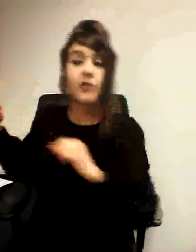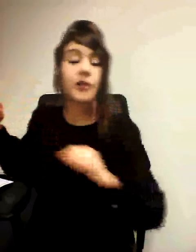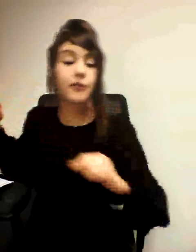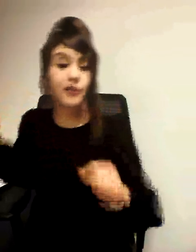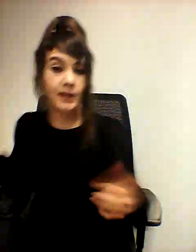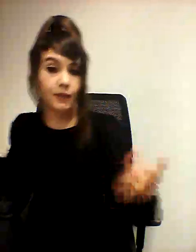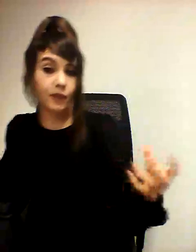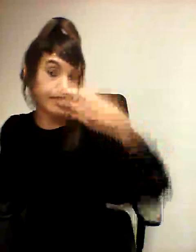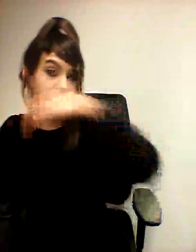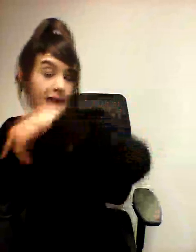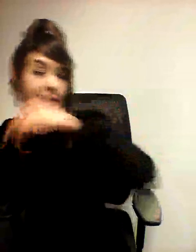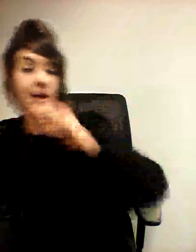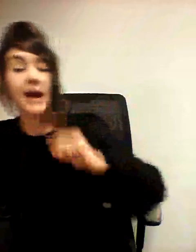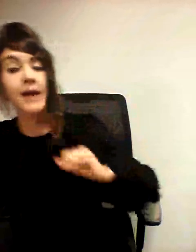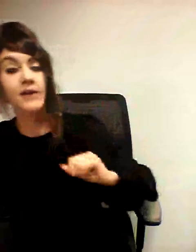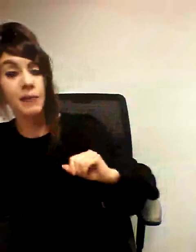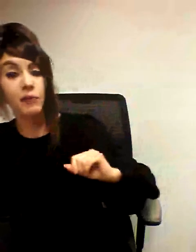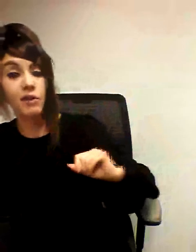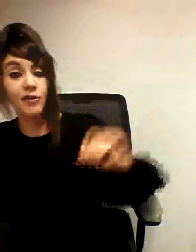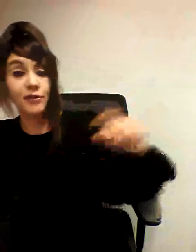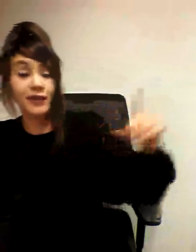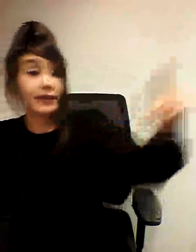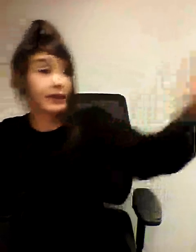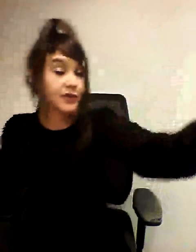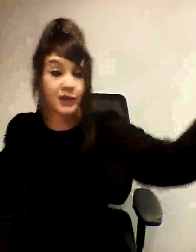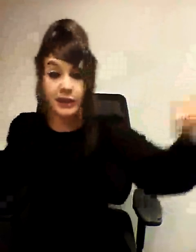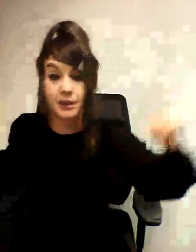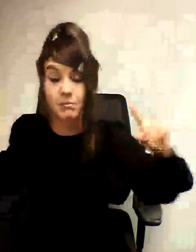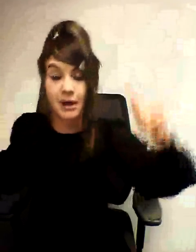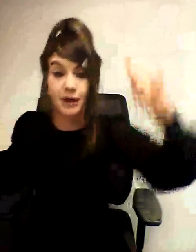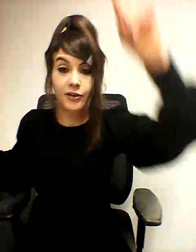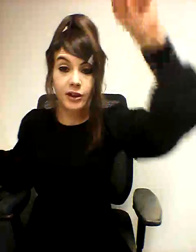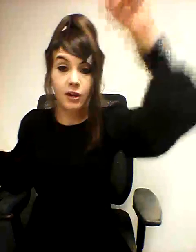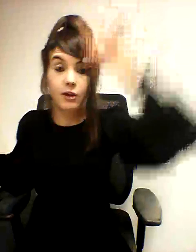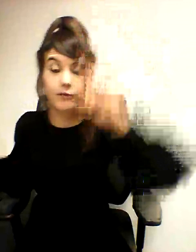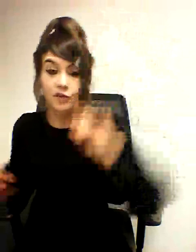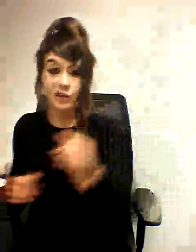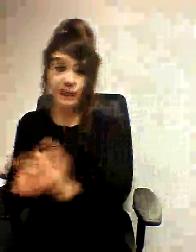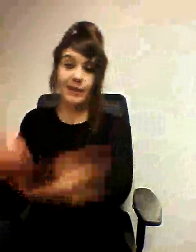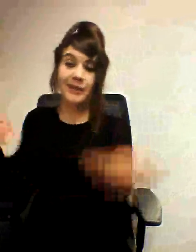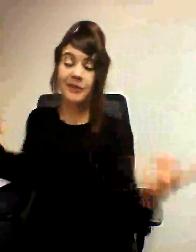niet verteerd worden wanneer jij daar eiwitten laat belanden. Maar de kliercellen in je maag, want in je alvleesklier en in het